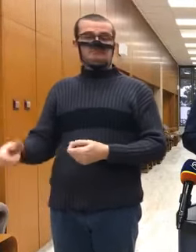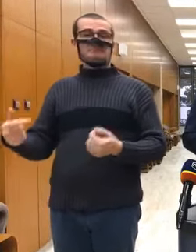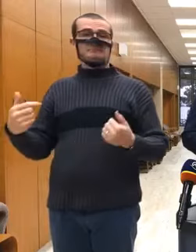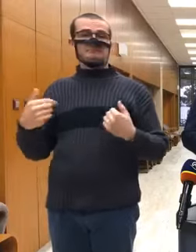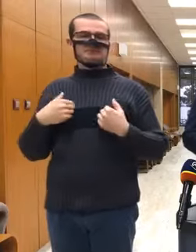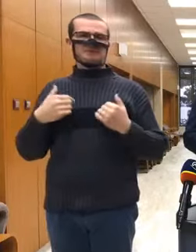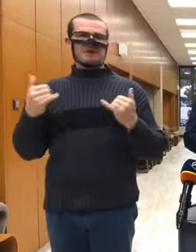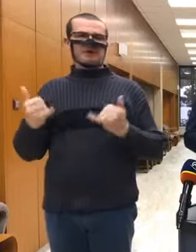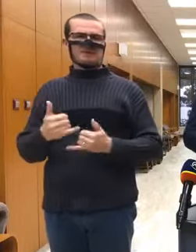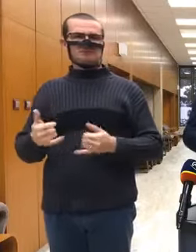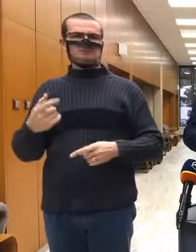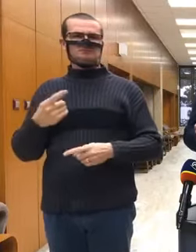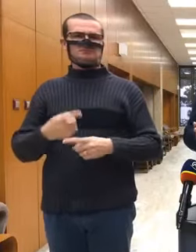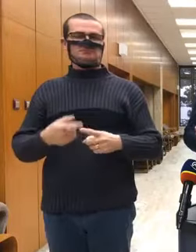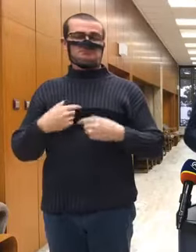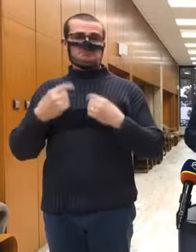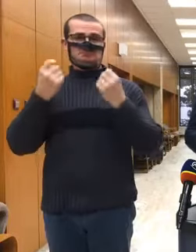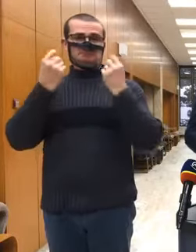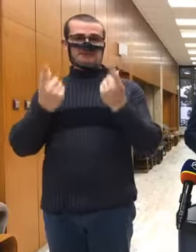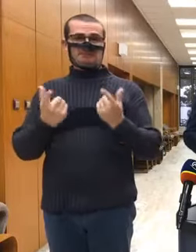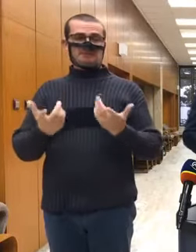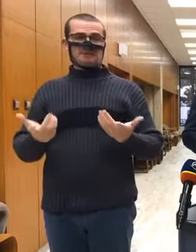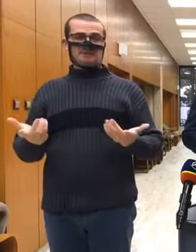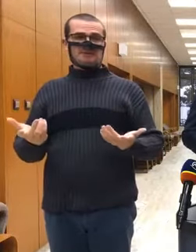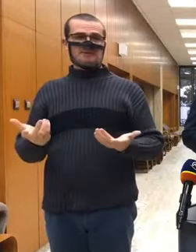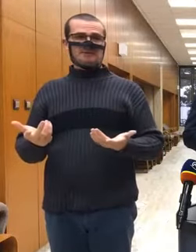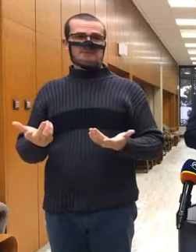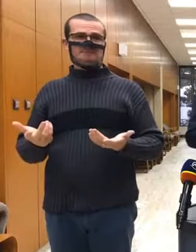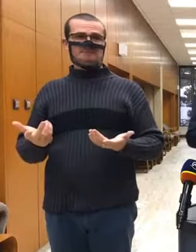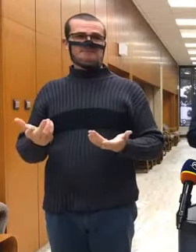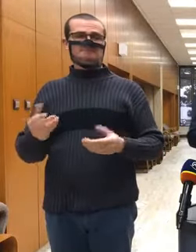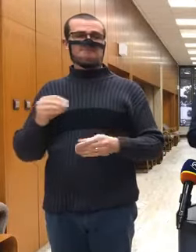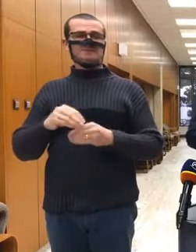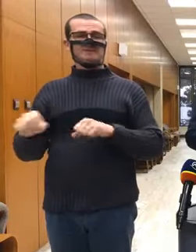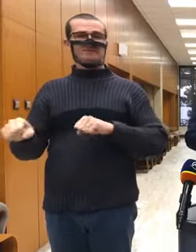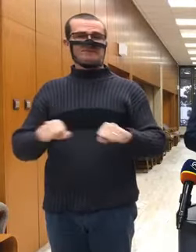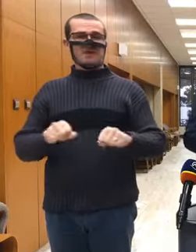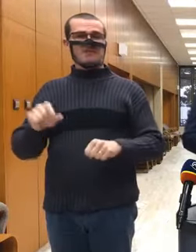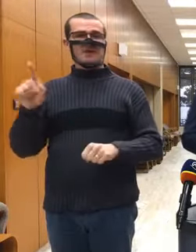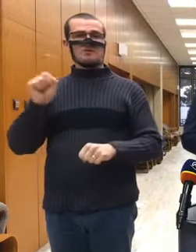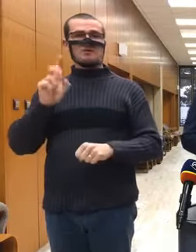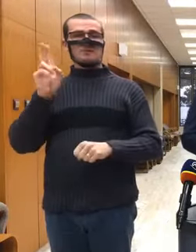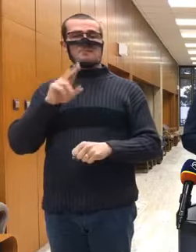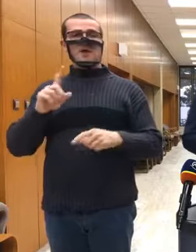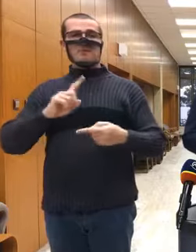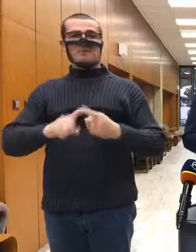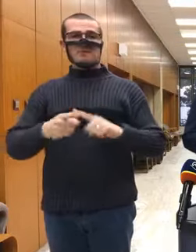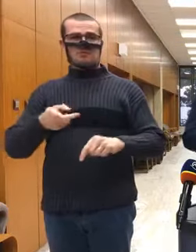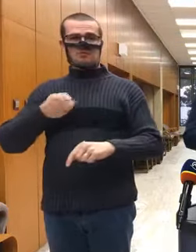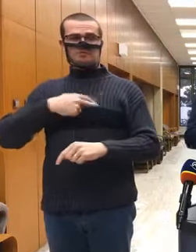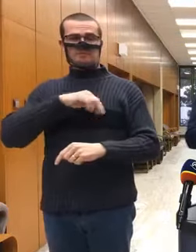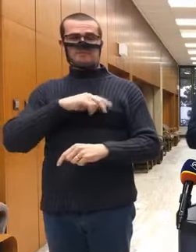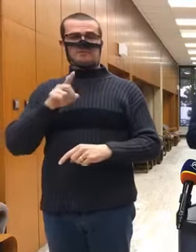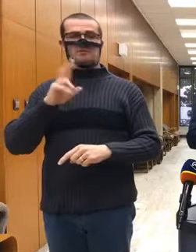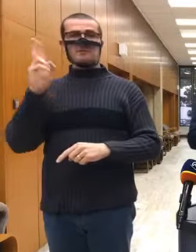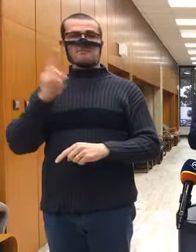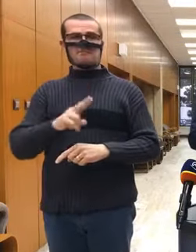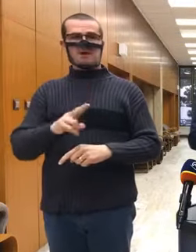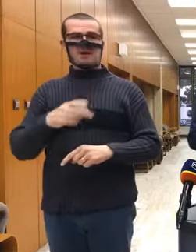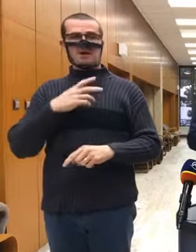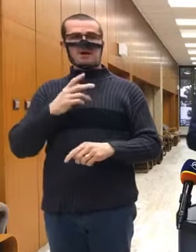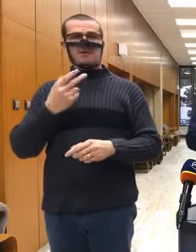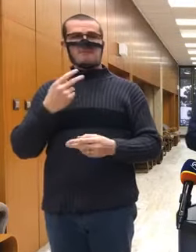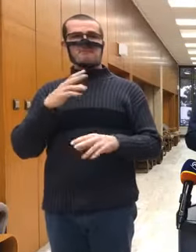naozaj prekvapuje, že vláda, ktorá nesie politickú zodpovednosť, ktorá má aj